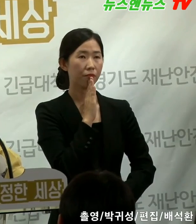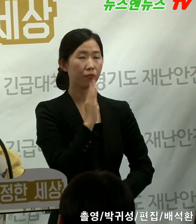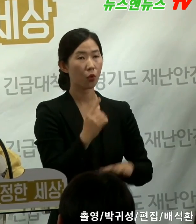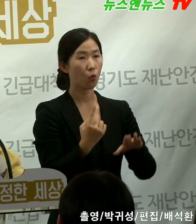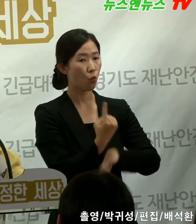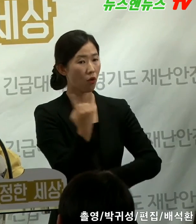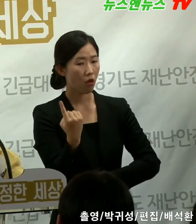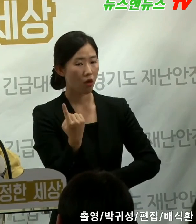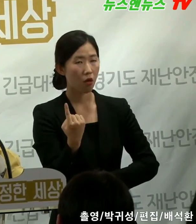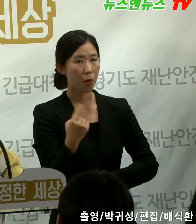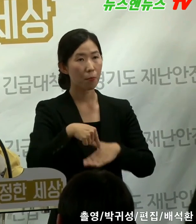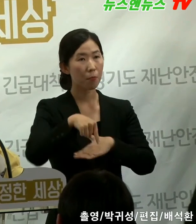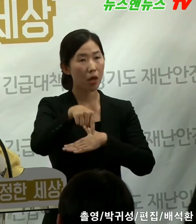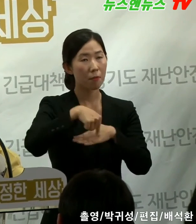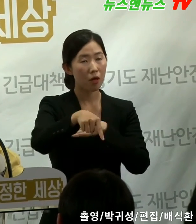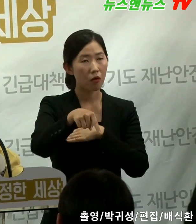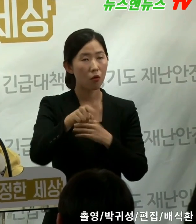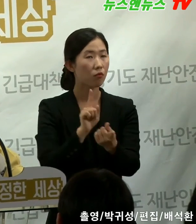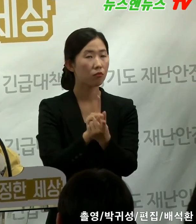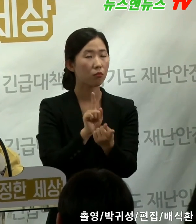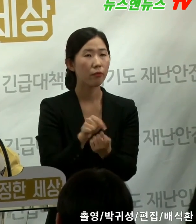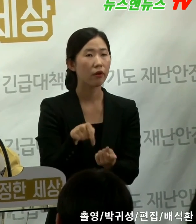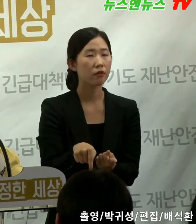거죠. 저희가 지원하는 방식이